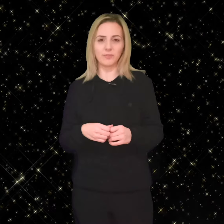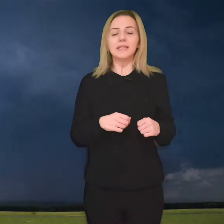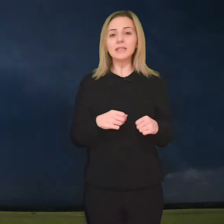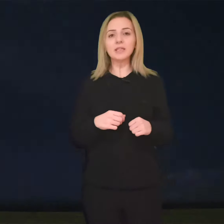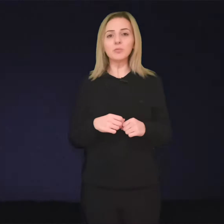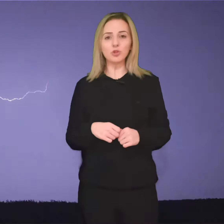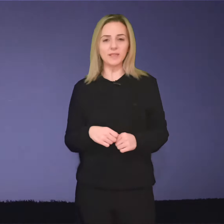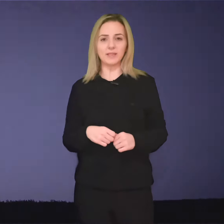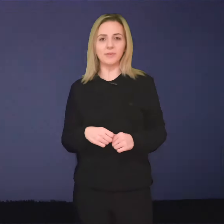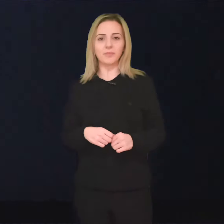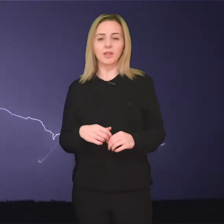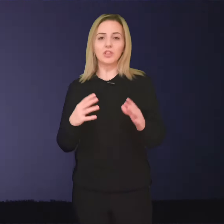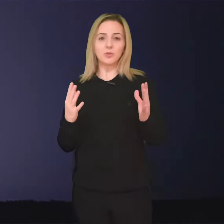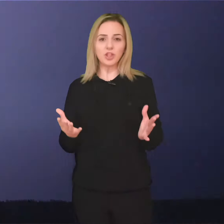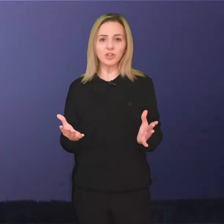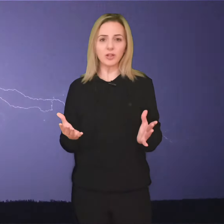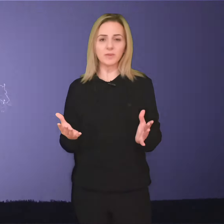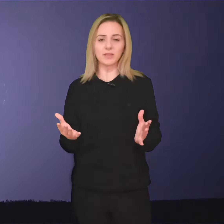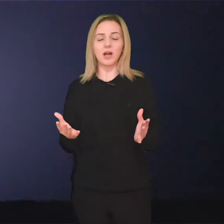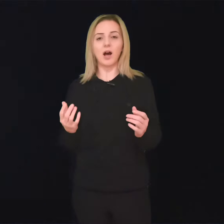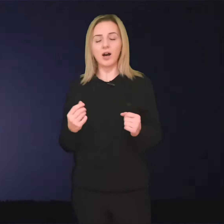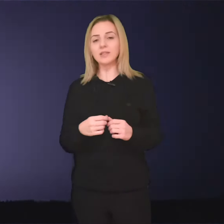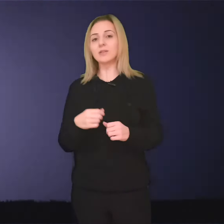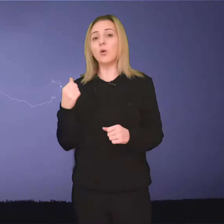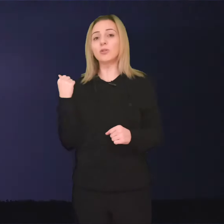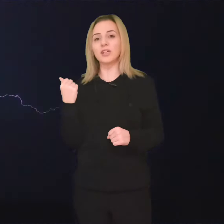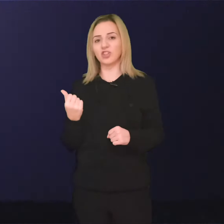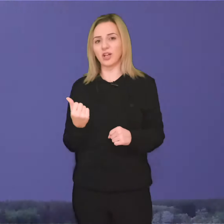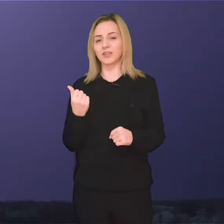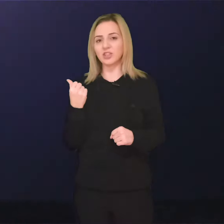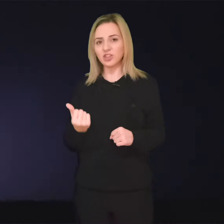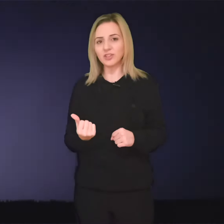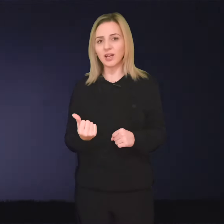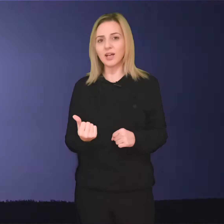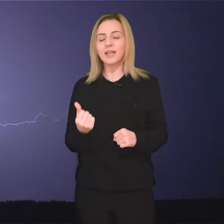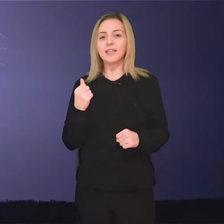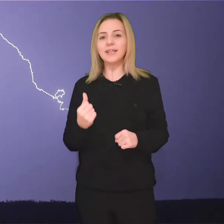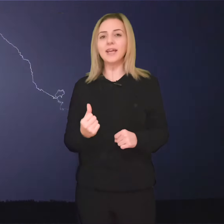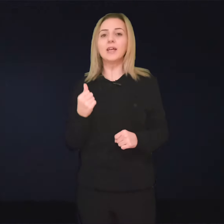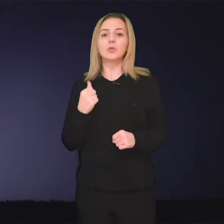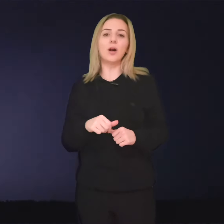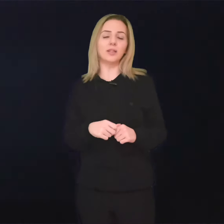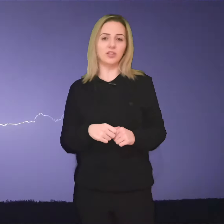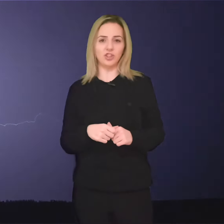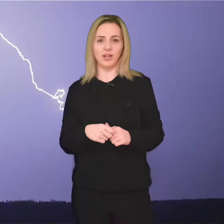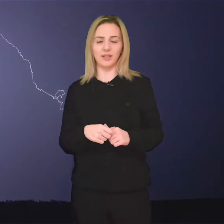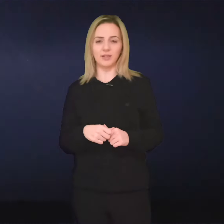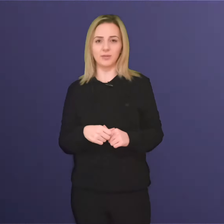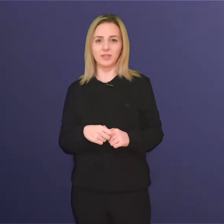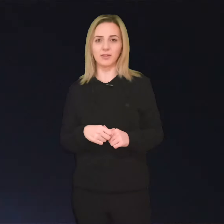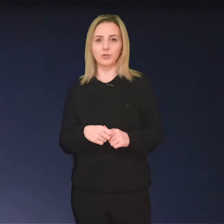çocuklar. Yıldırım düşmesi, şimşek çakması anında ortaya çıkan ışık da yine doğal